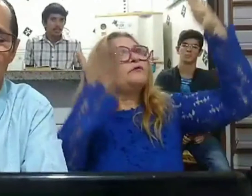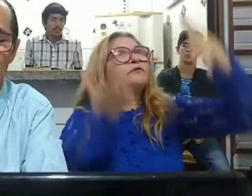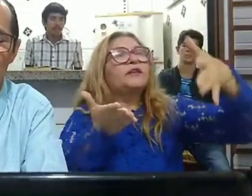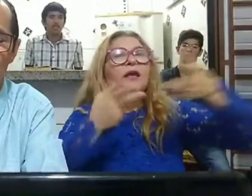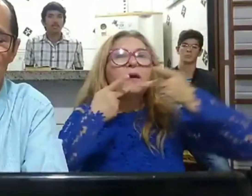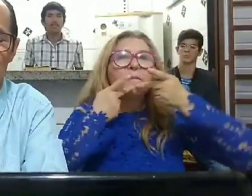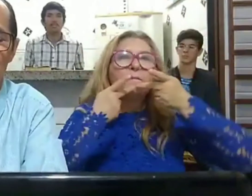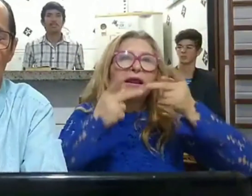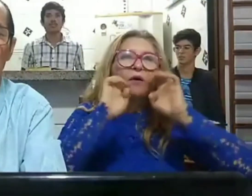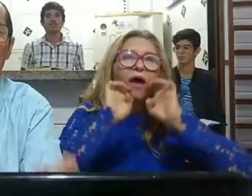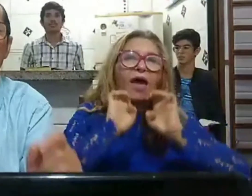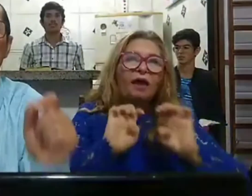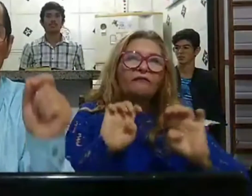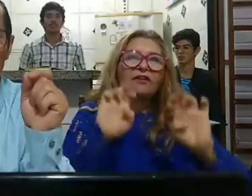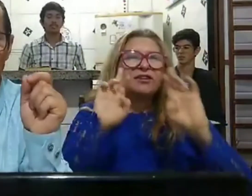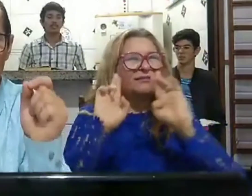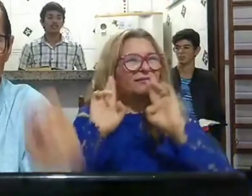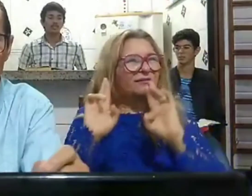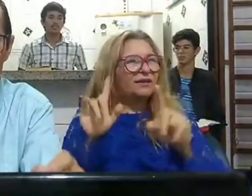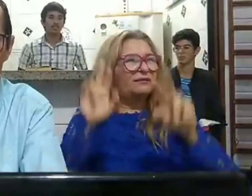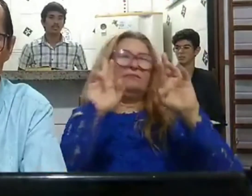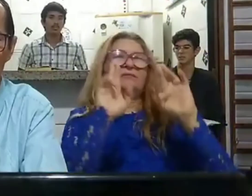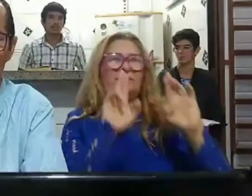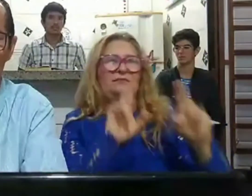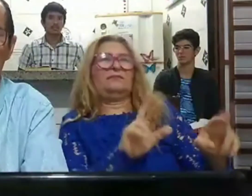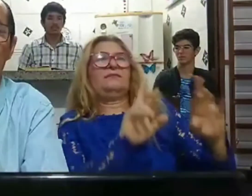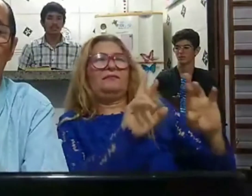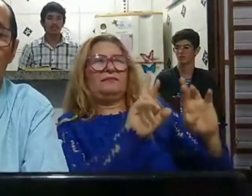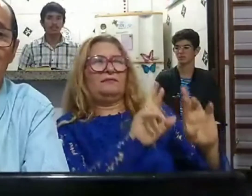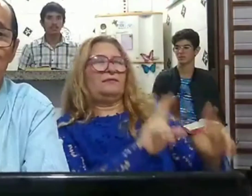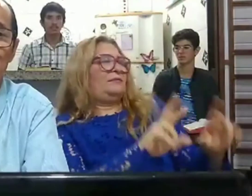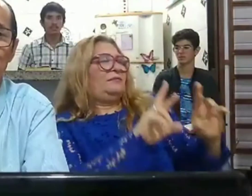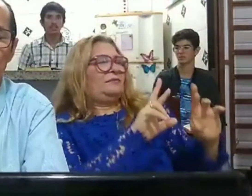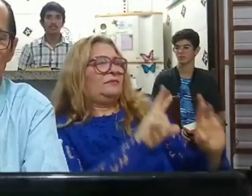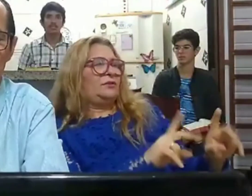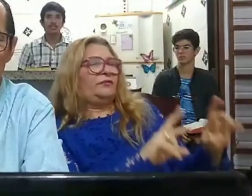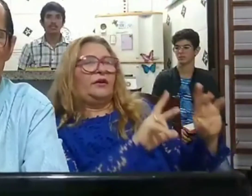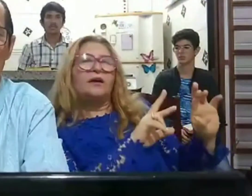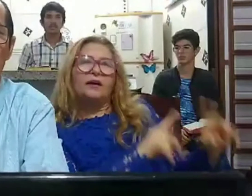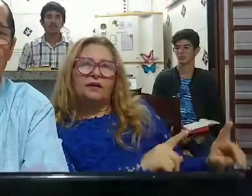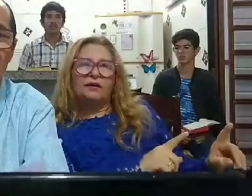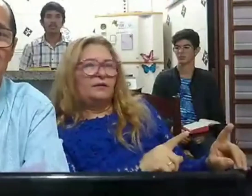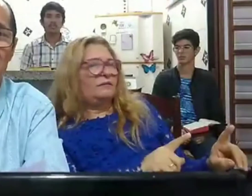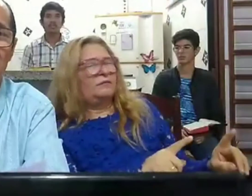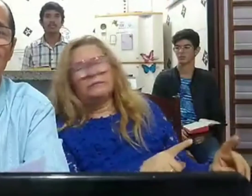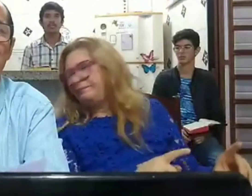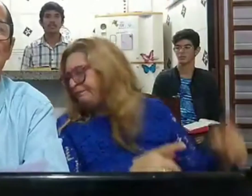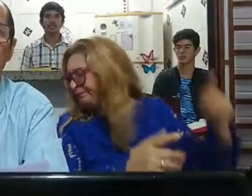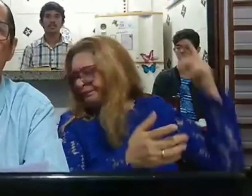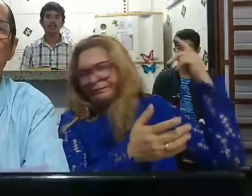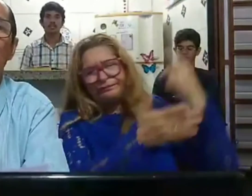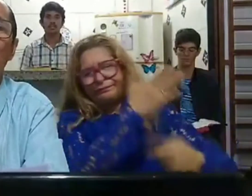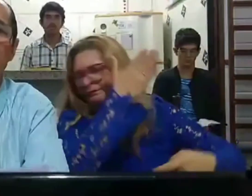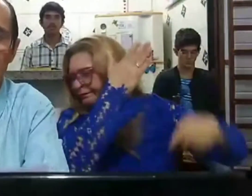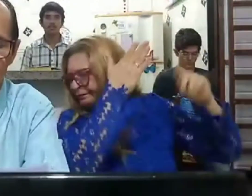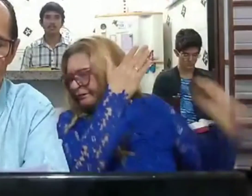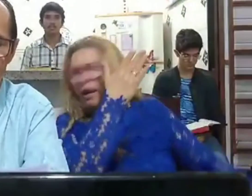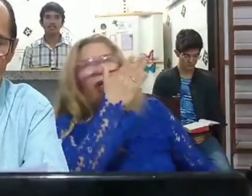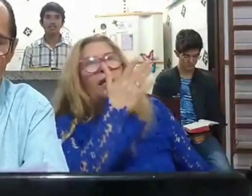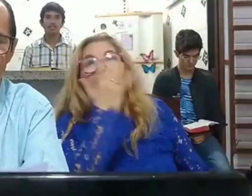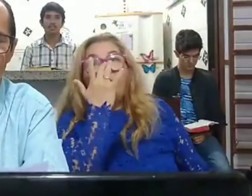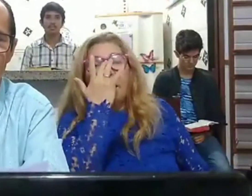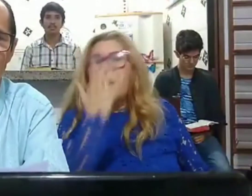pregue evangelho, que vá além do que vos temos pregado, seja anátema, seja